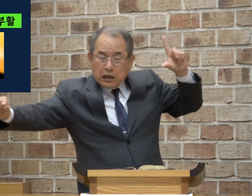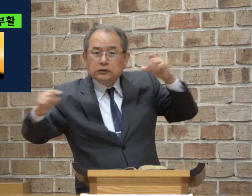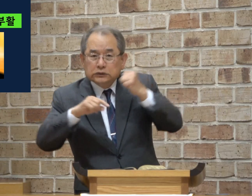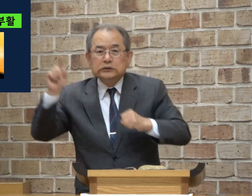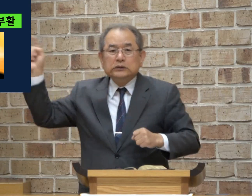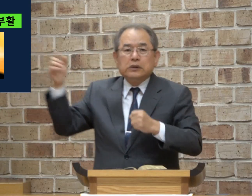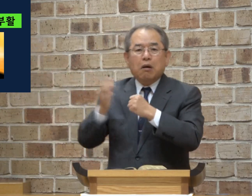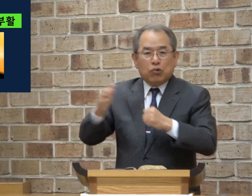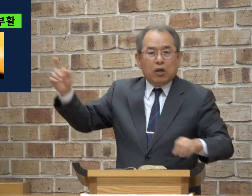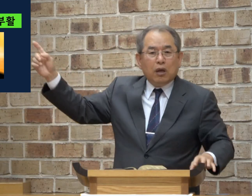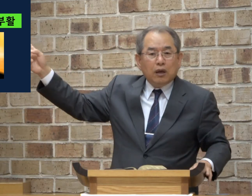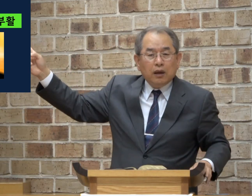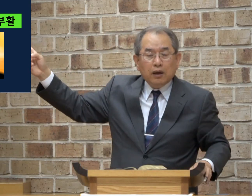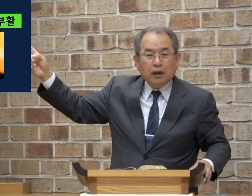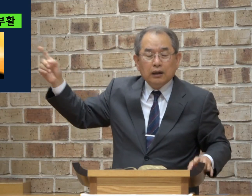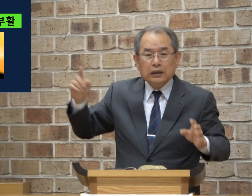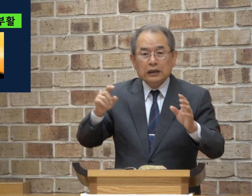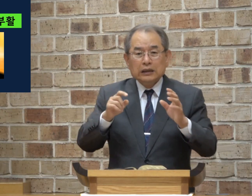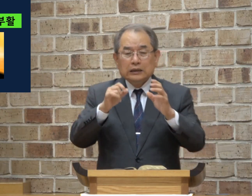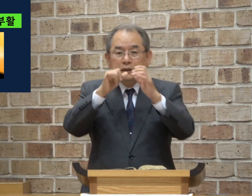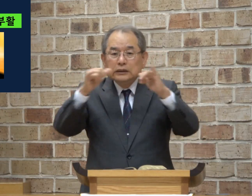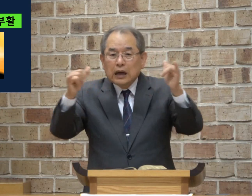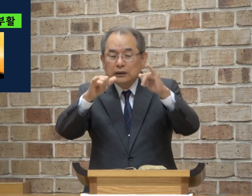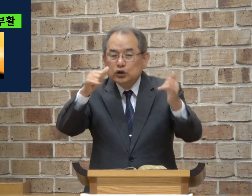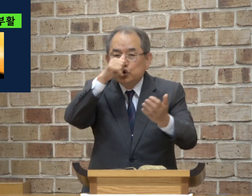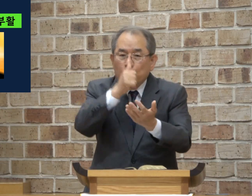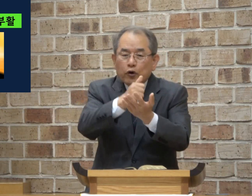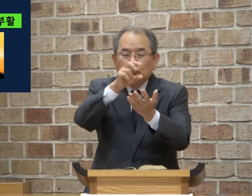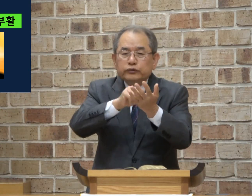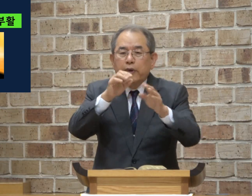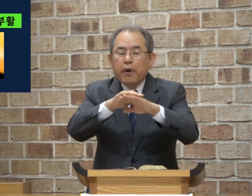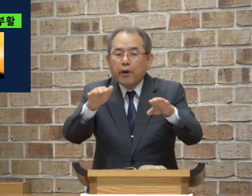것은 이 십자가 사건과 부활의 사건 때문입니다.